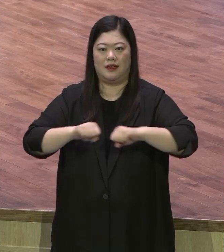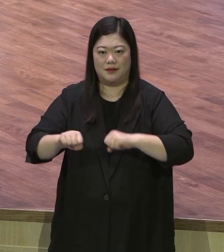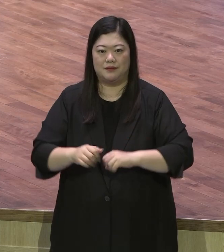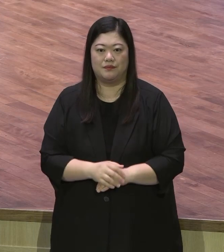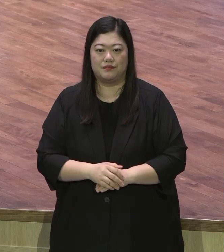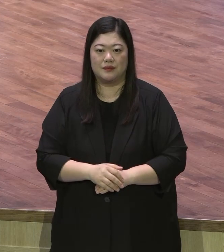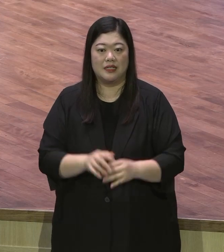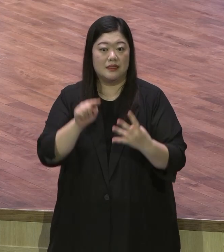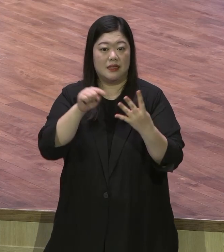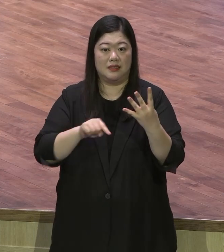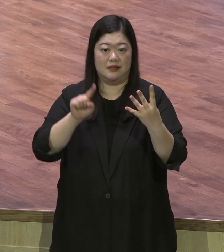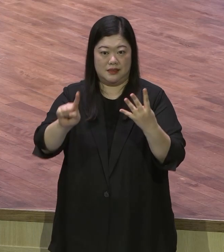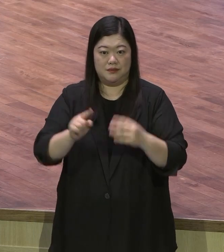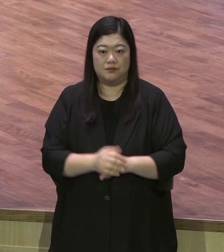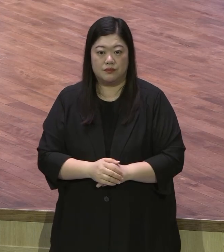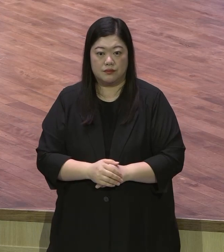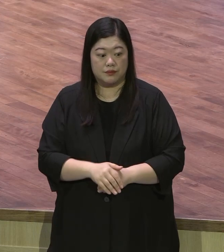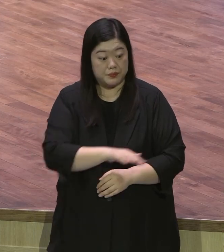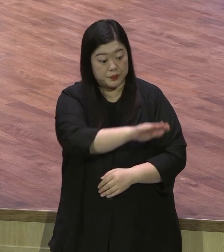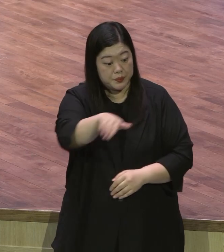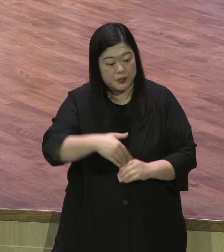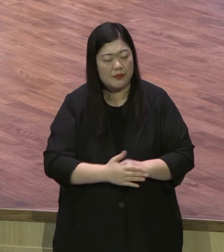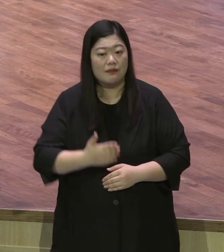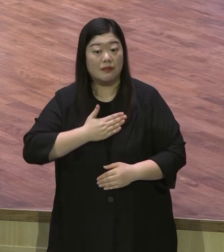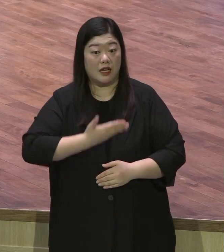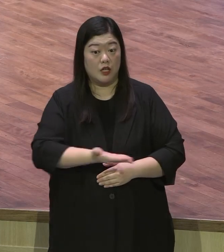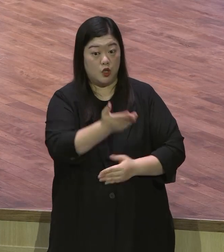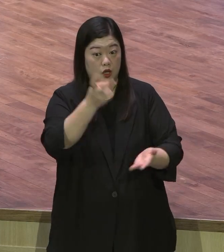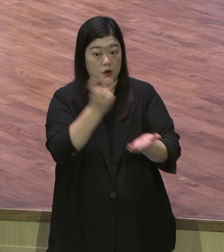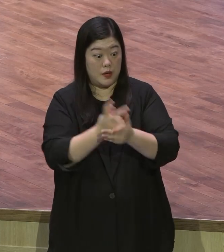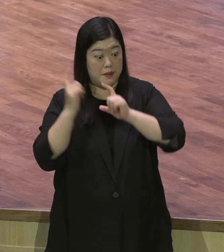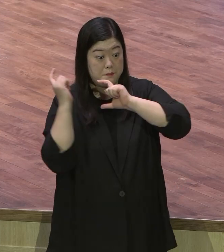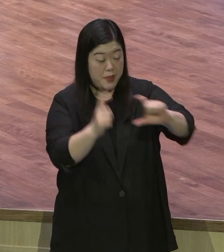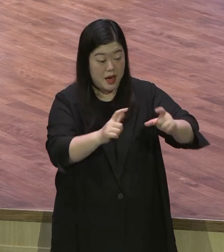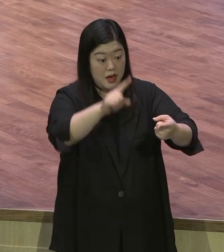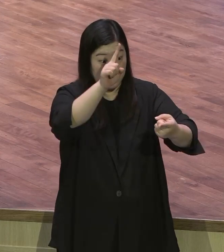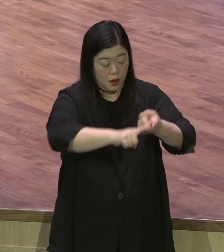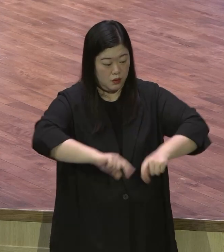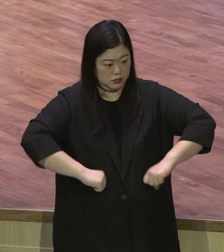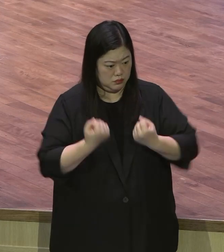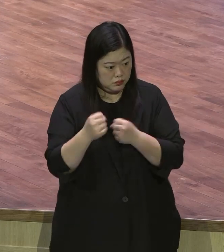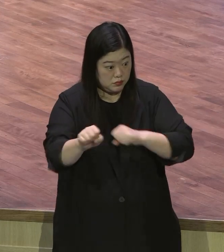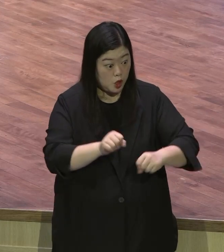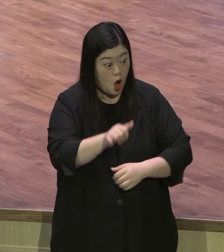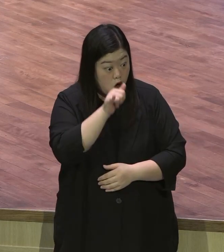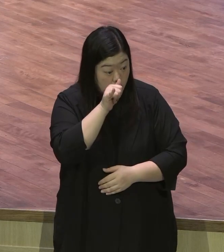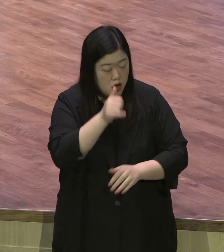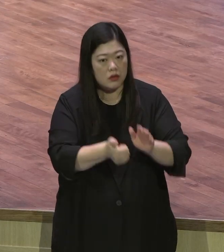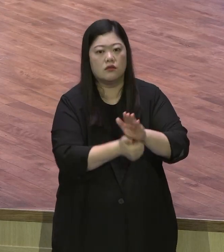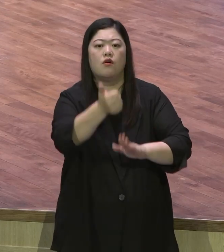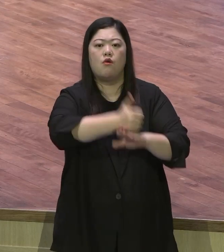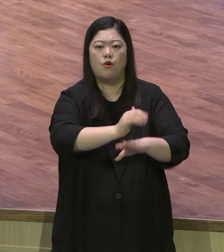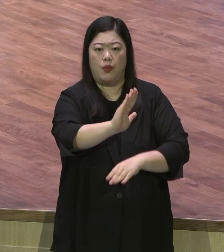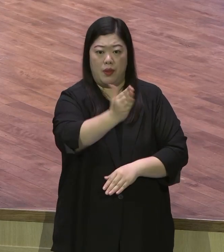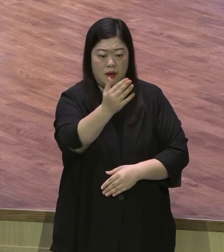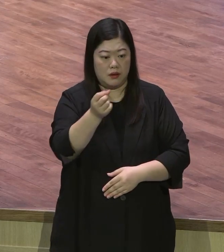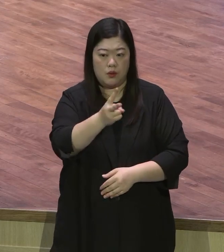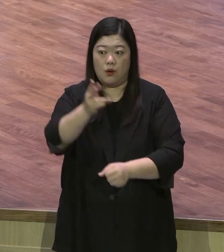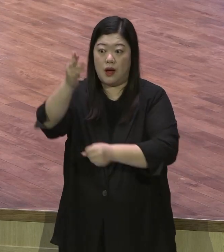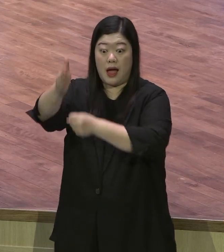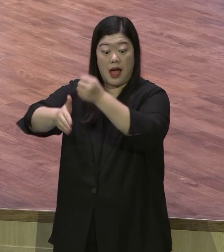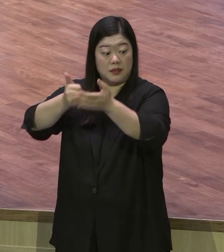너희에게 가르치는 규례와 법도를 듣고 준행하라. 그리하면 너희가 살 것이요 너희 조상의 하나님 여호와께서